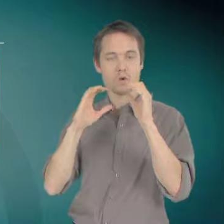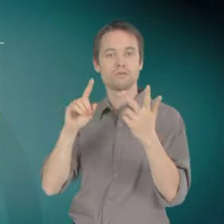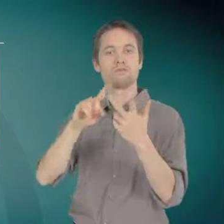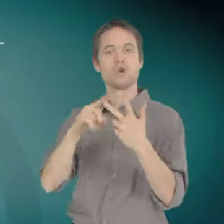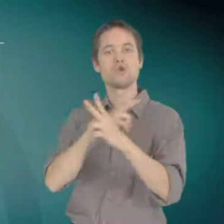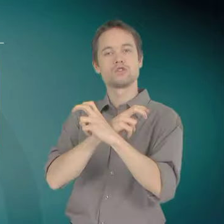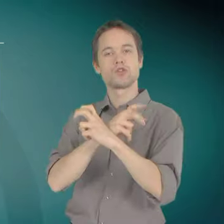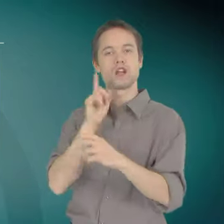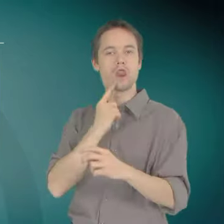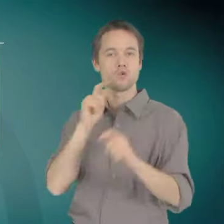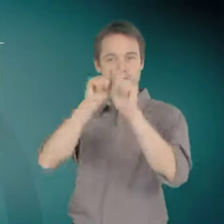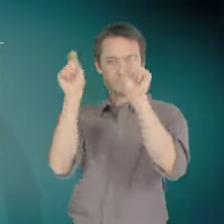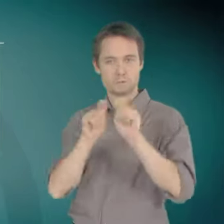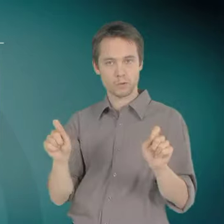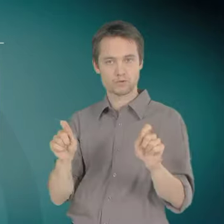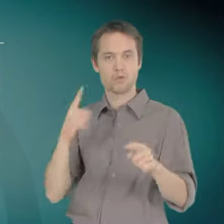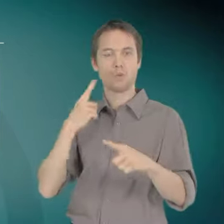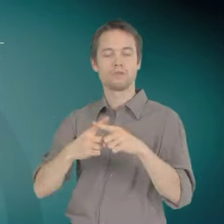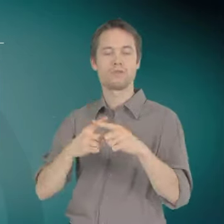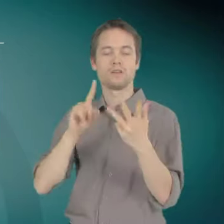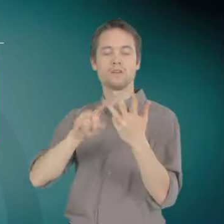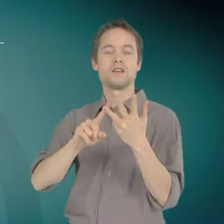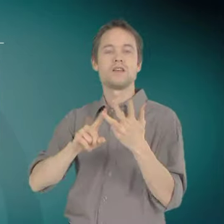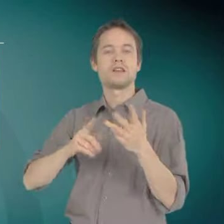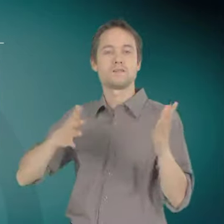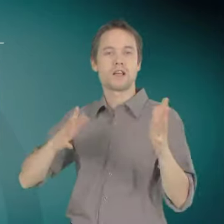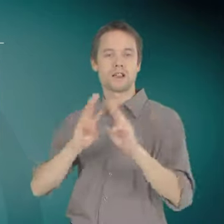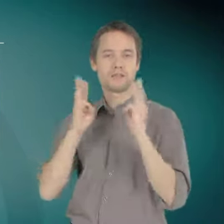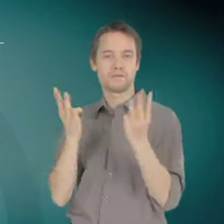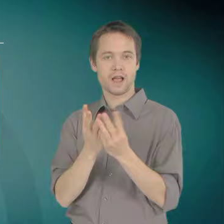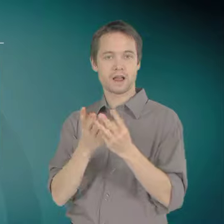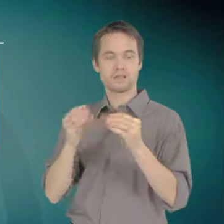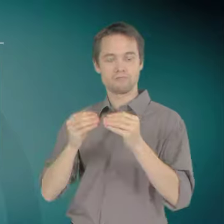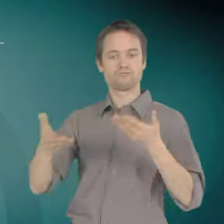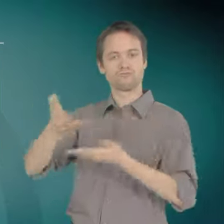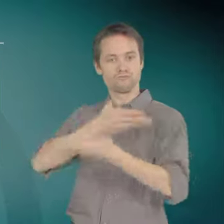der österreichische gehörlosenbund und die gebärden welt